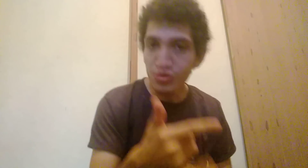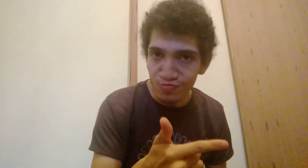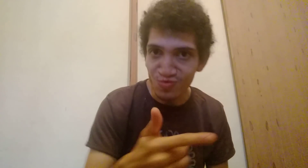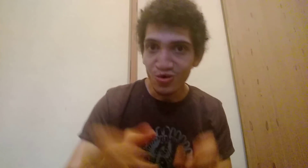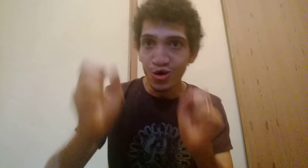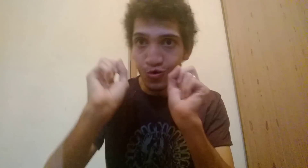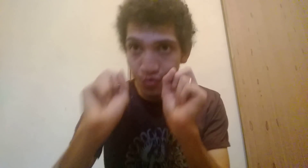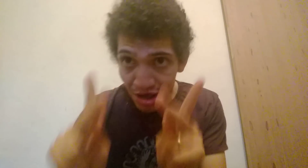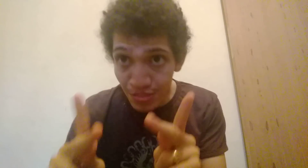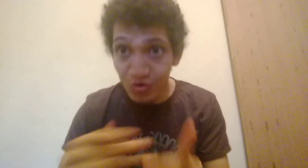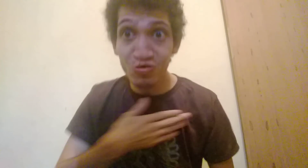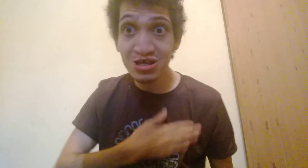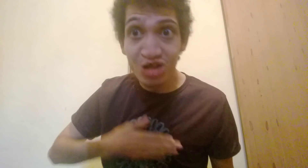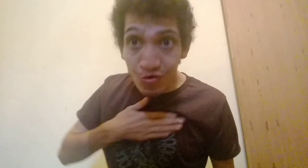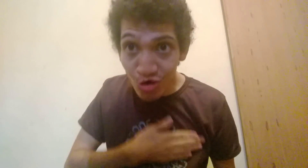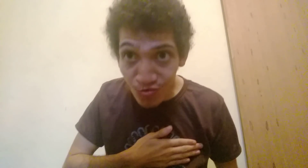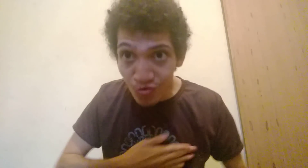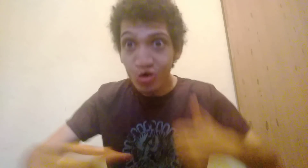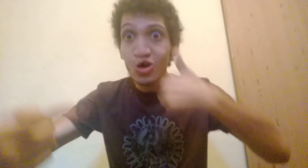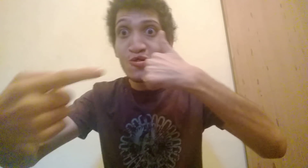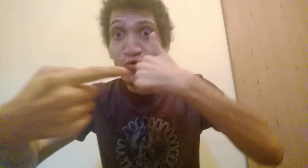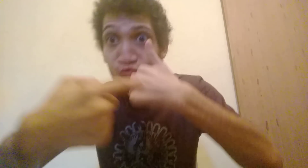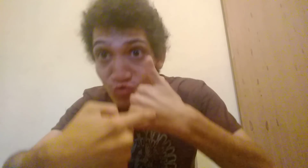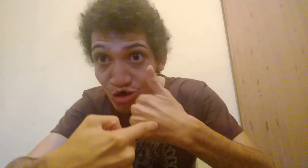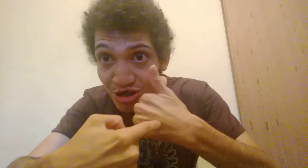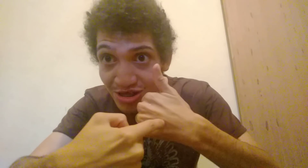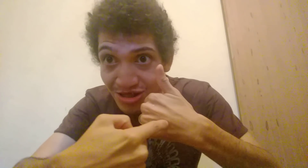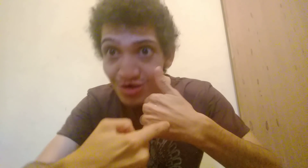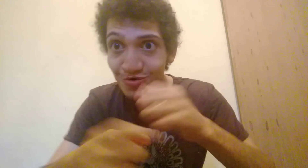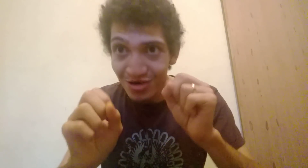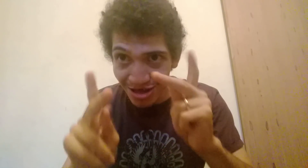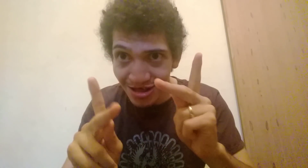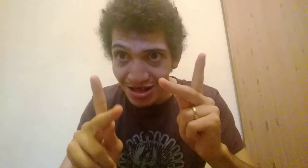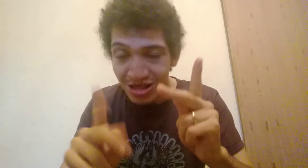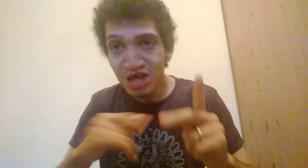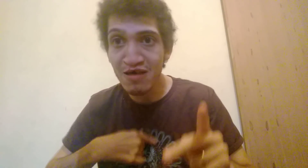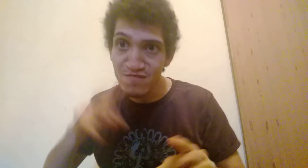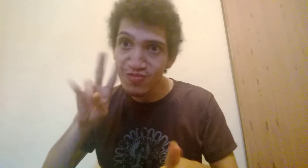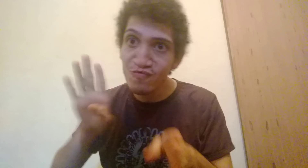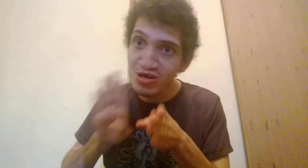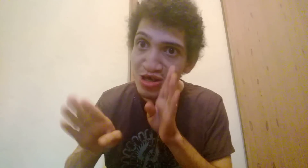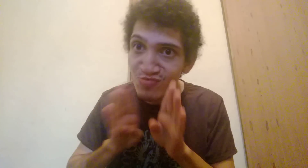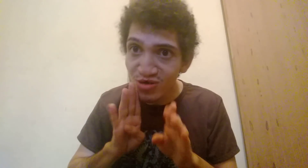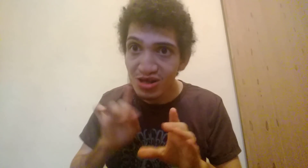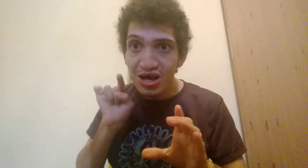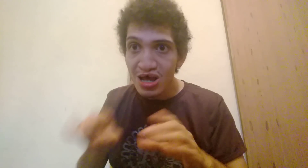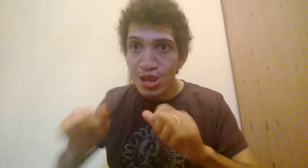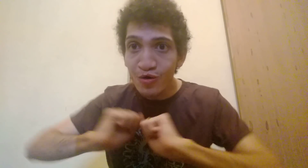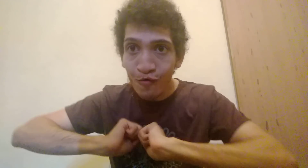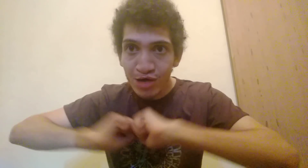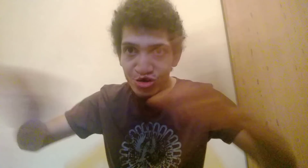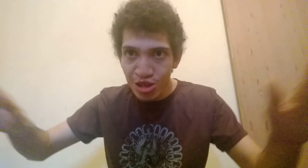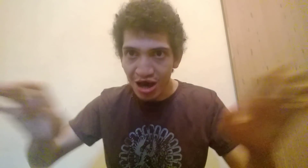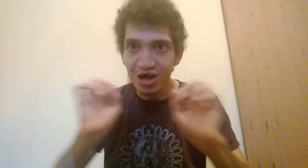segundo, ok? Então se você já gostou, use aí, ok? Escrevendo esse book e compartilhar,